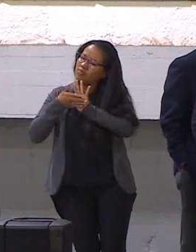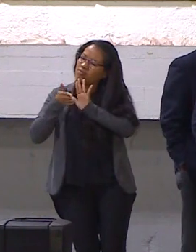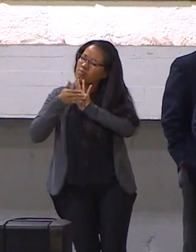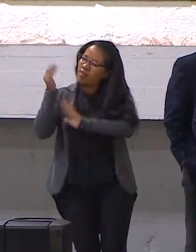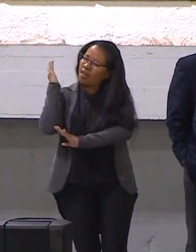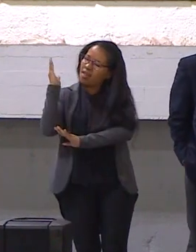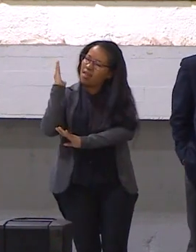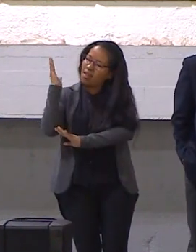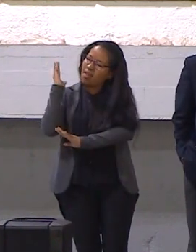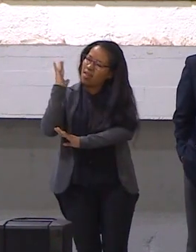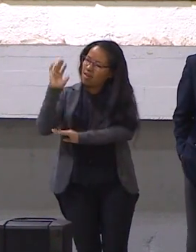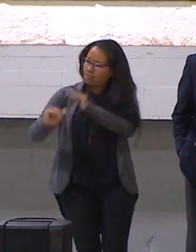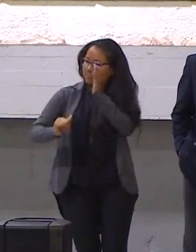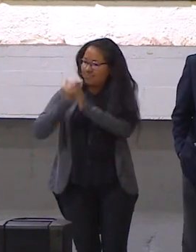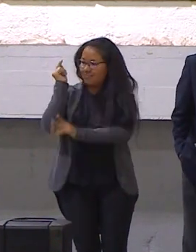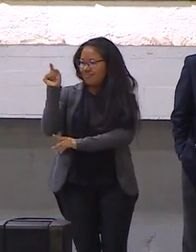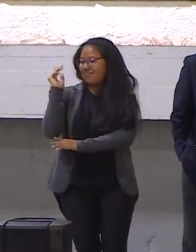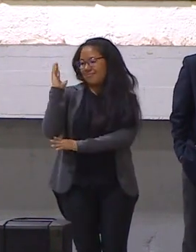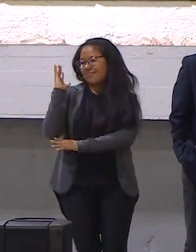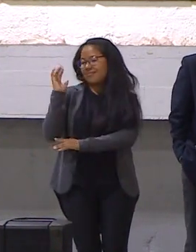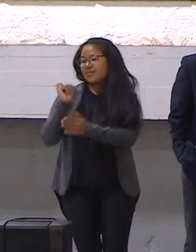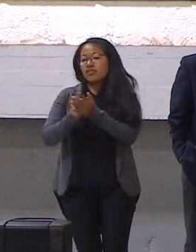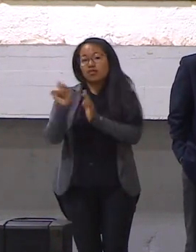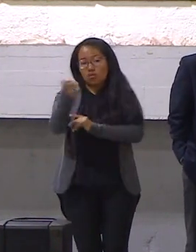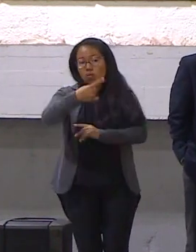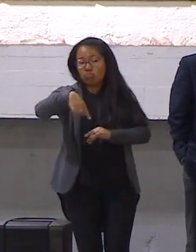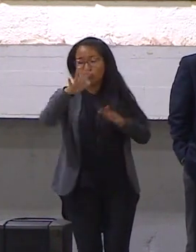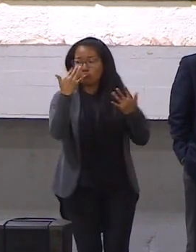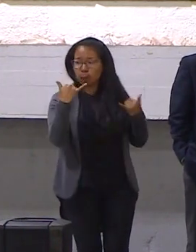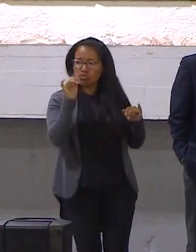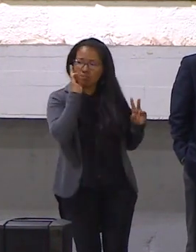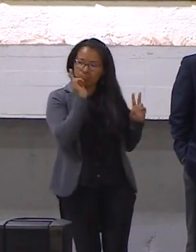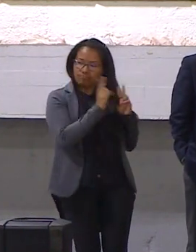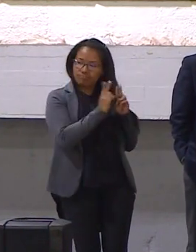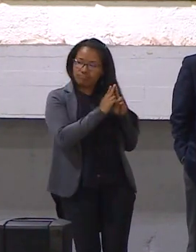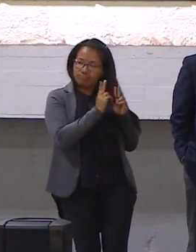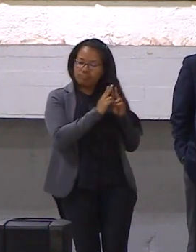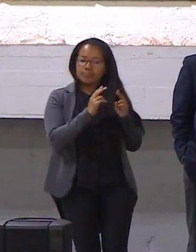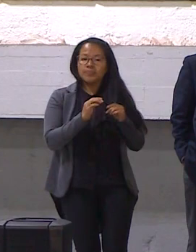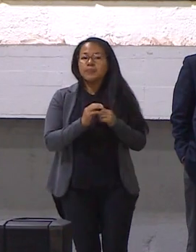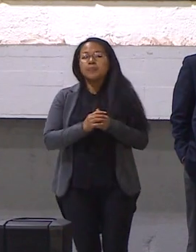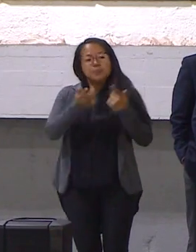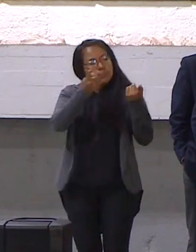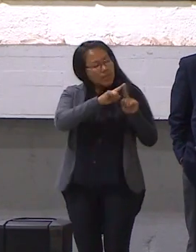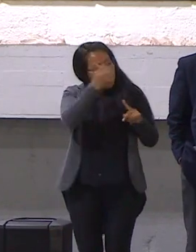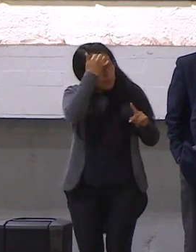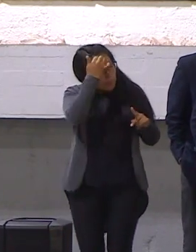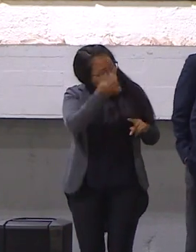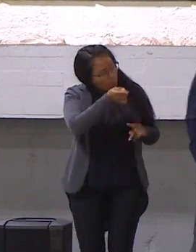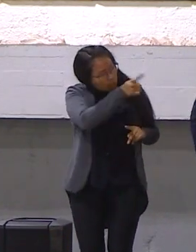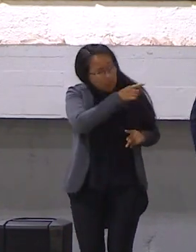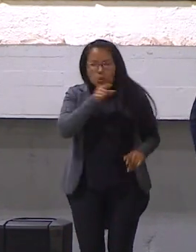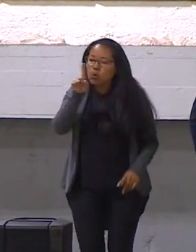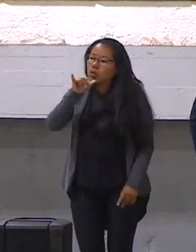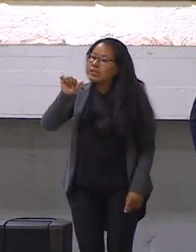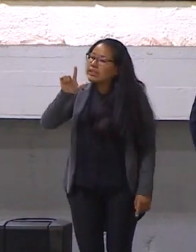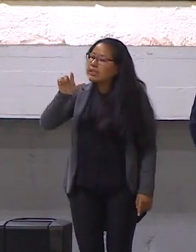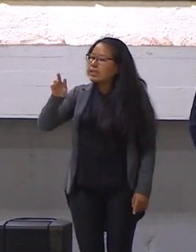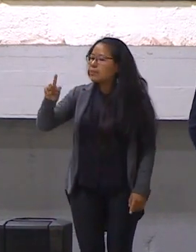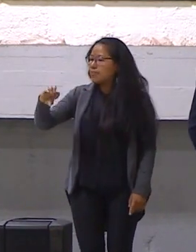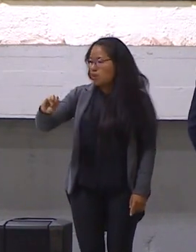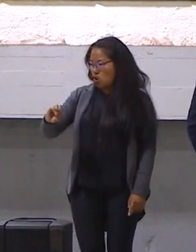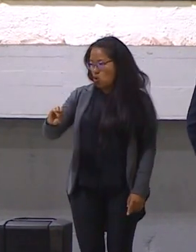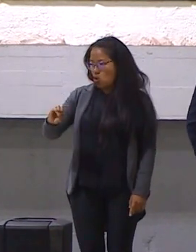cátedra la parte inicial pues ustedes lo conocen y al profesor silvio cardona